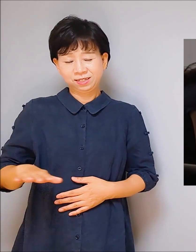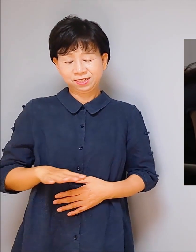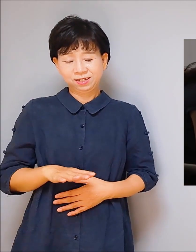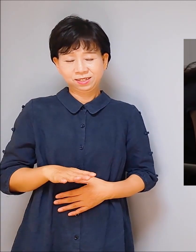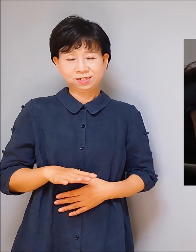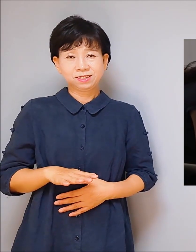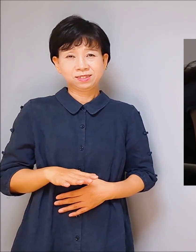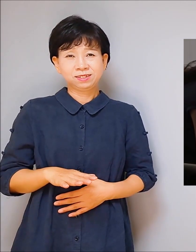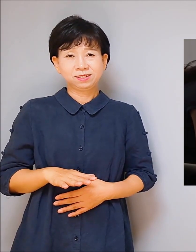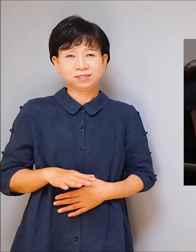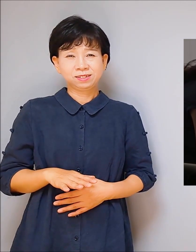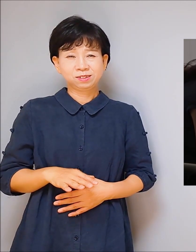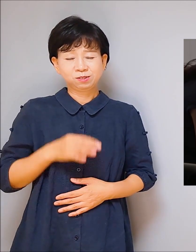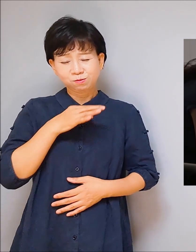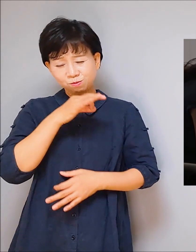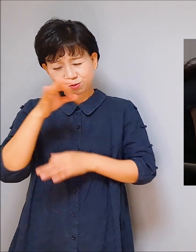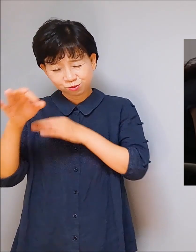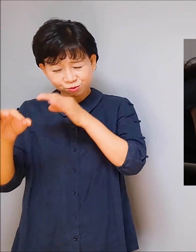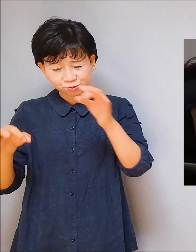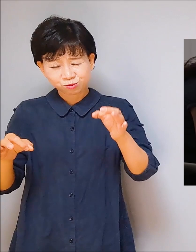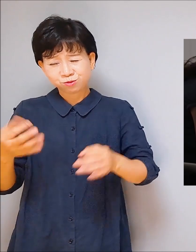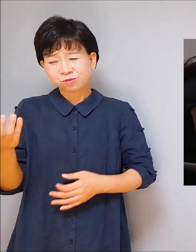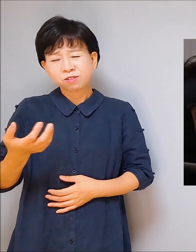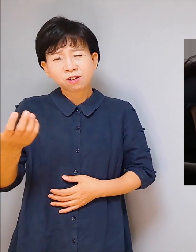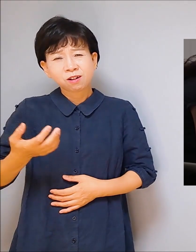우리의 신음소리를 들으십니다.